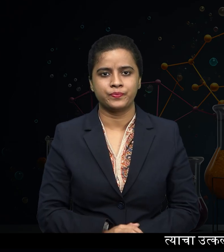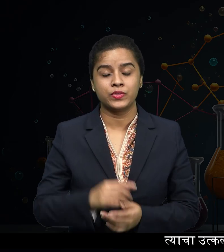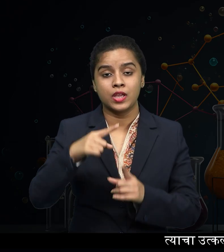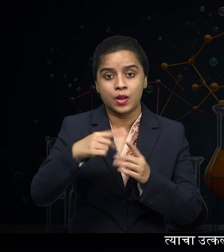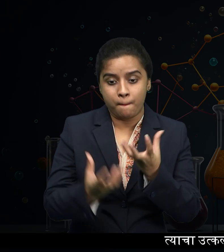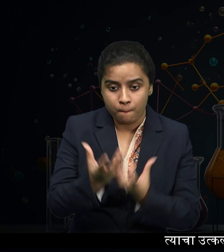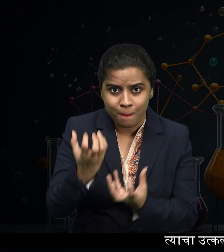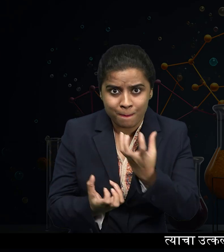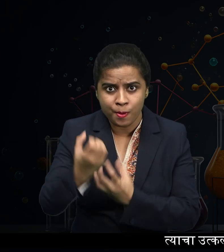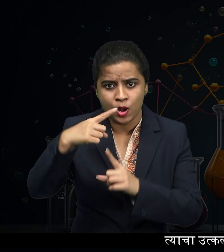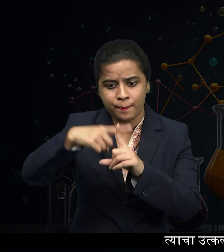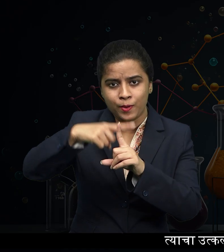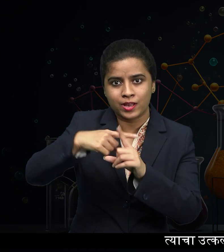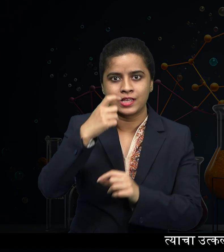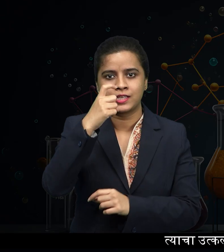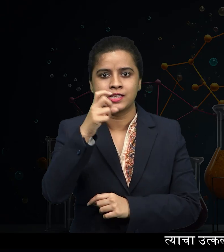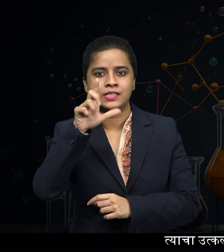त्याचा उत्कलन बिंदू